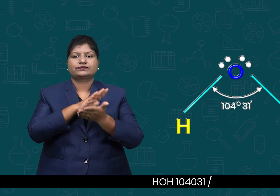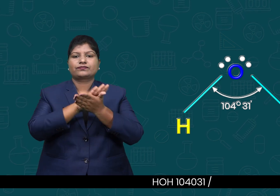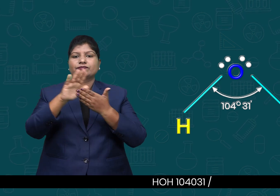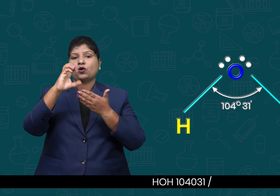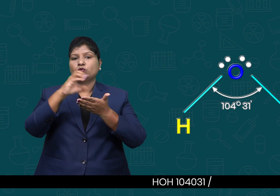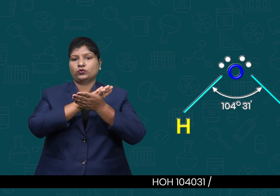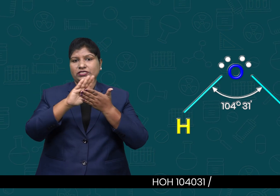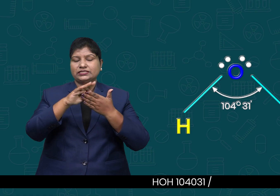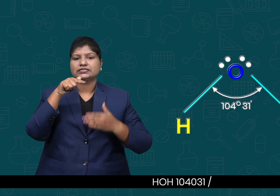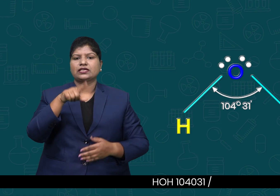104031/।